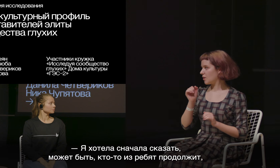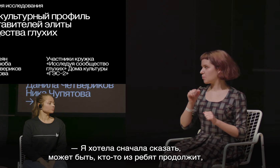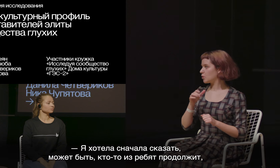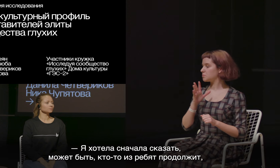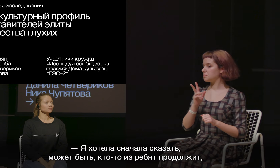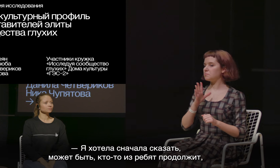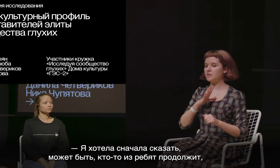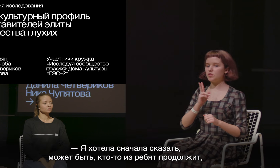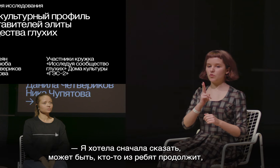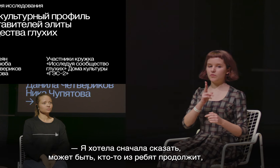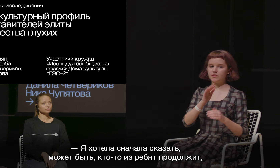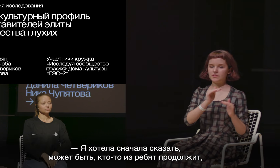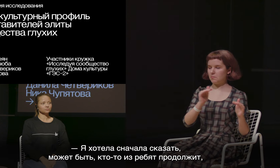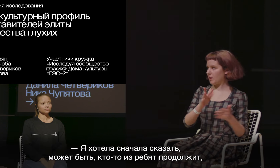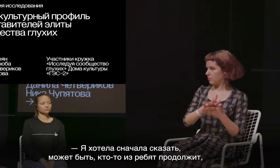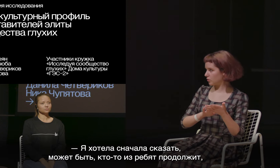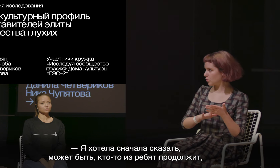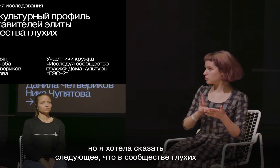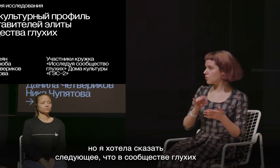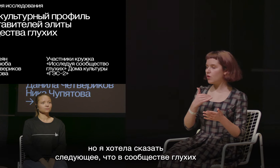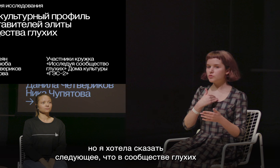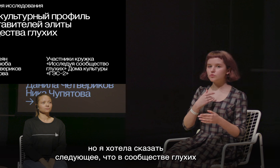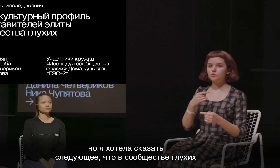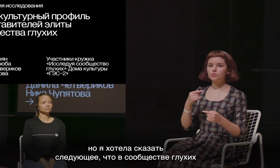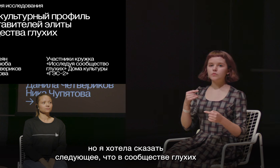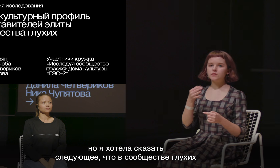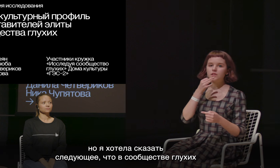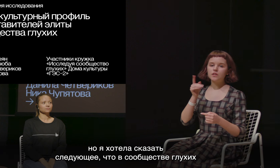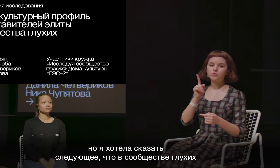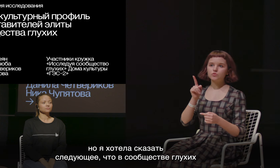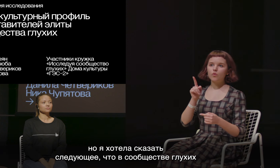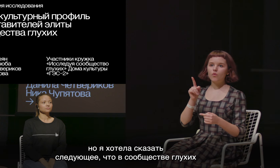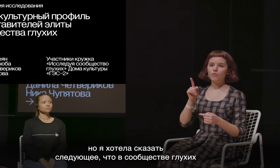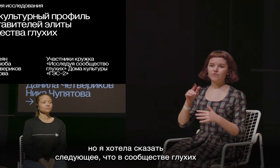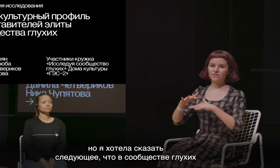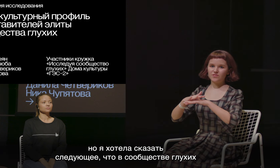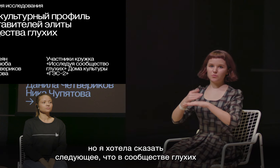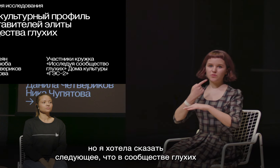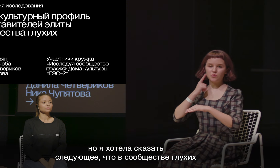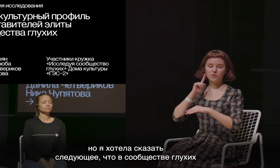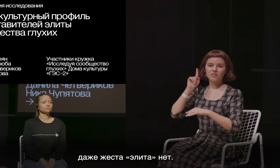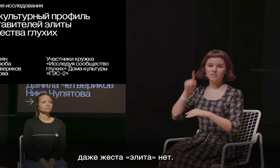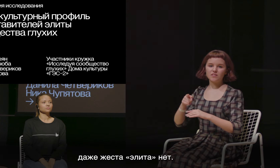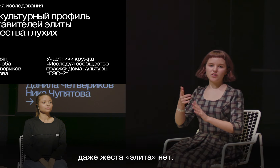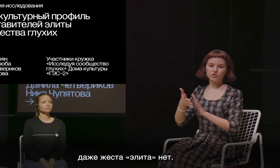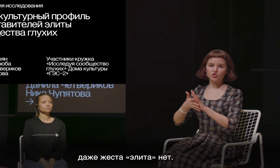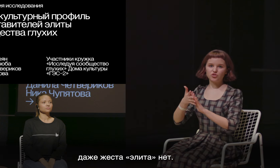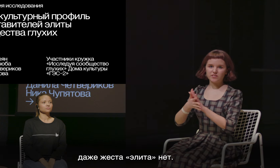Я хотела вначале сказать, может быть, кто-то из ребят продолжит, но я хотела сказать следующее, что в сообществе